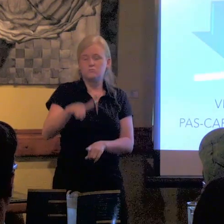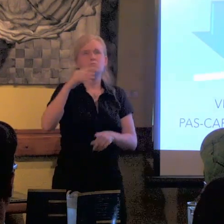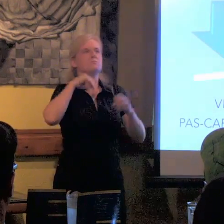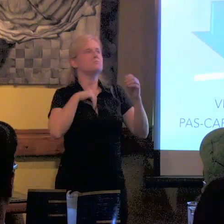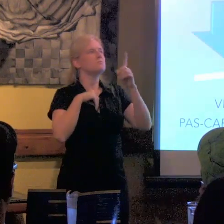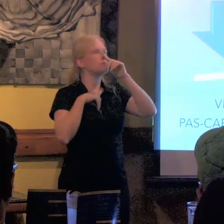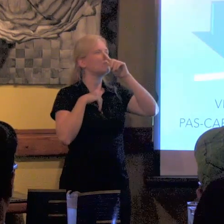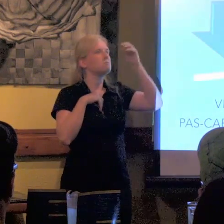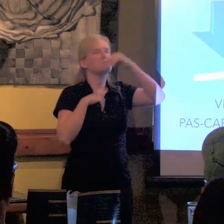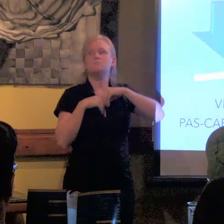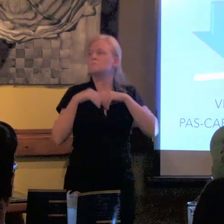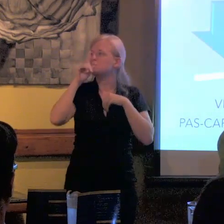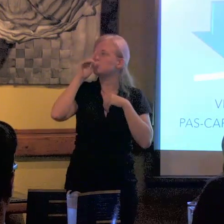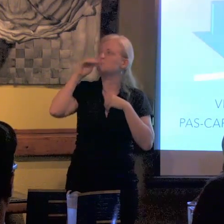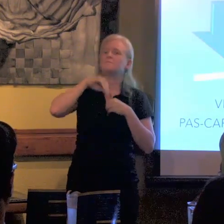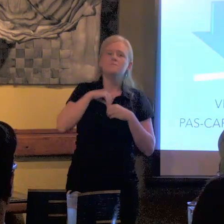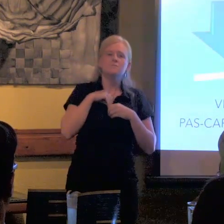intervenants, et